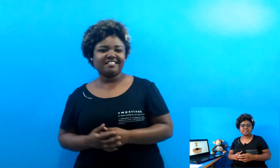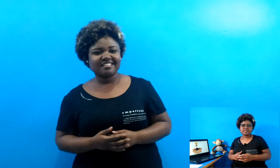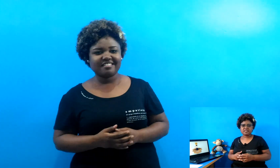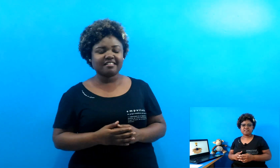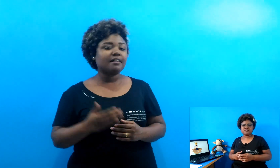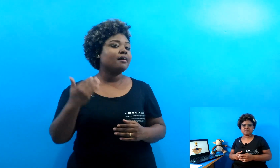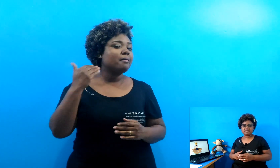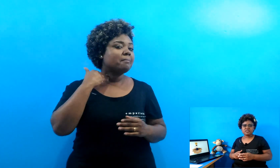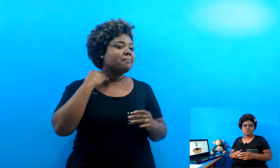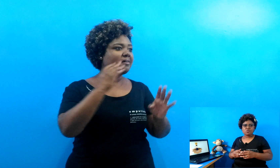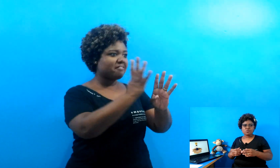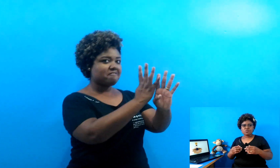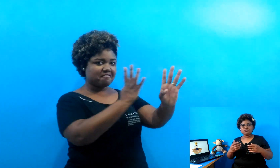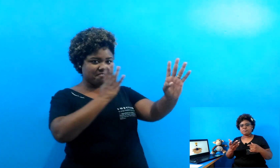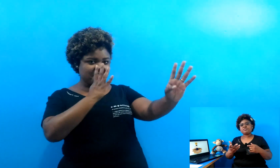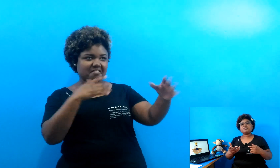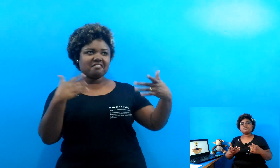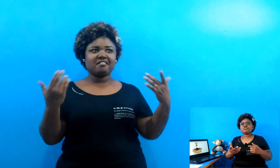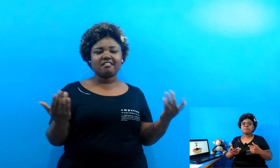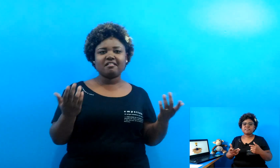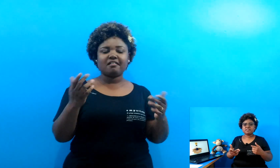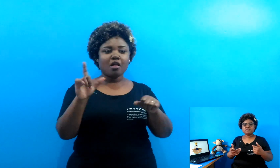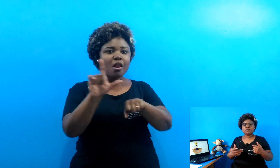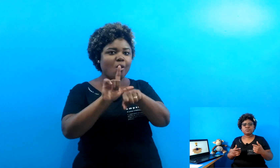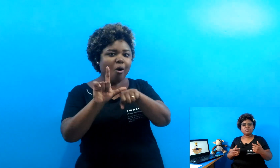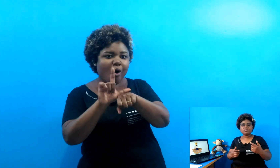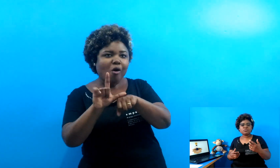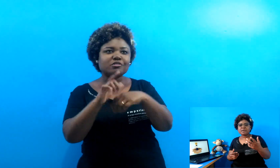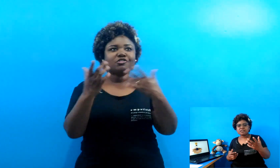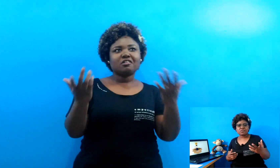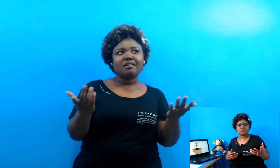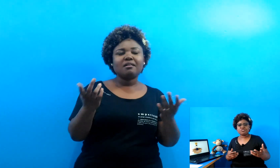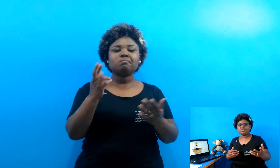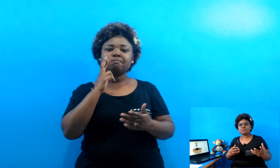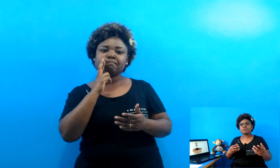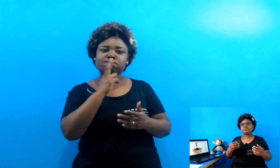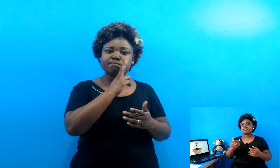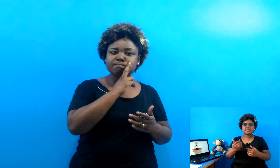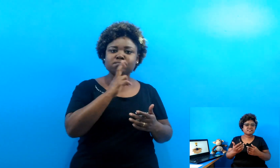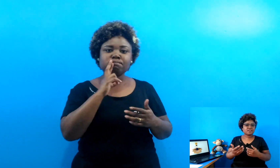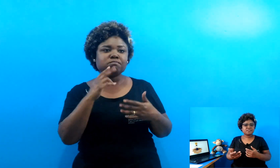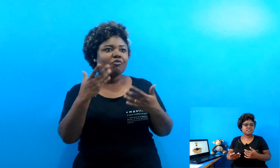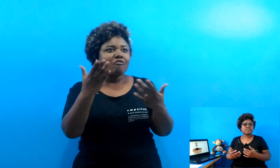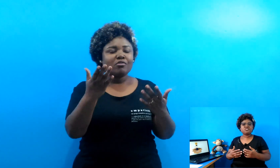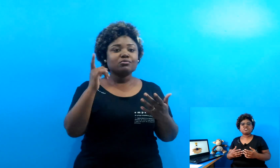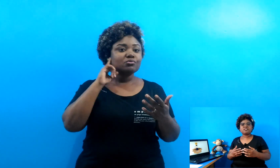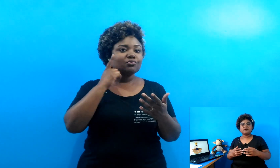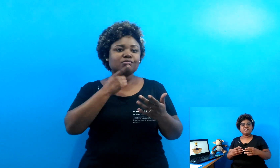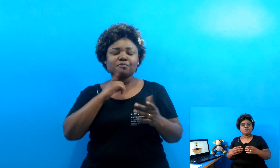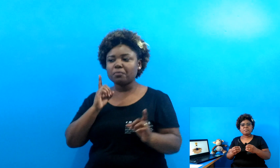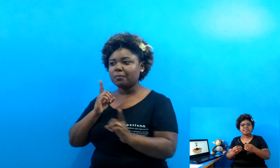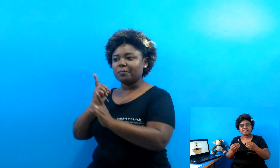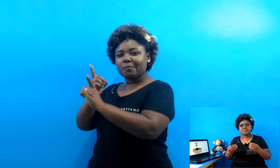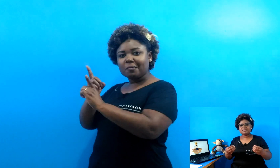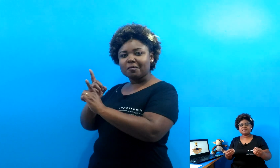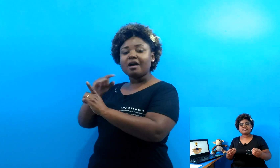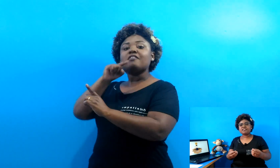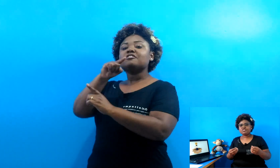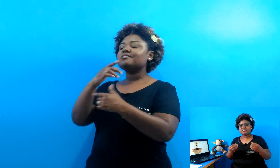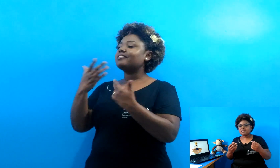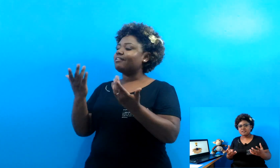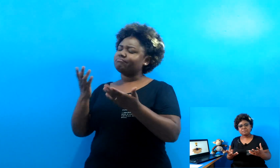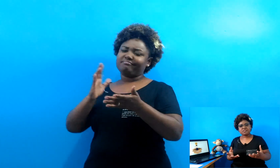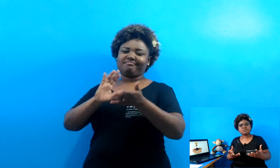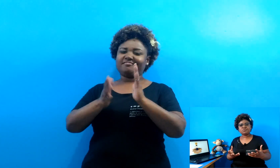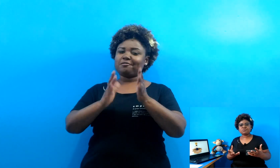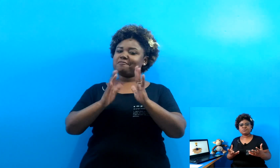ele precisa, ou numa fila de banco, ou numa loja, ou num restaurante. Uma